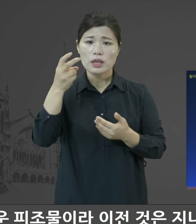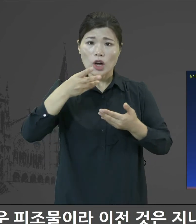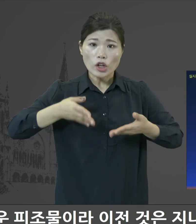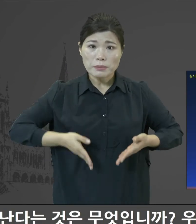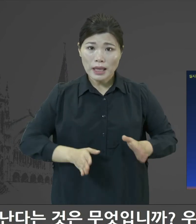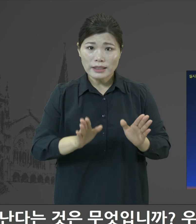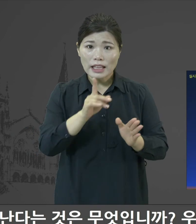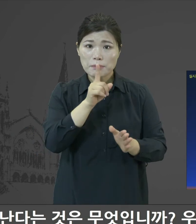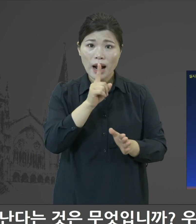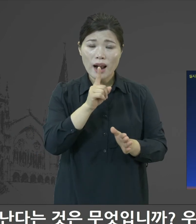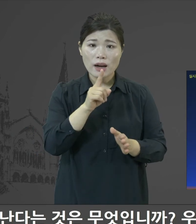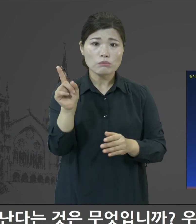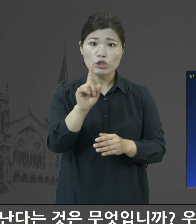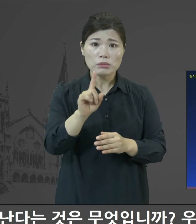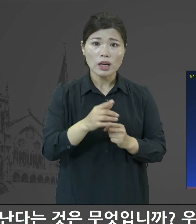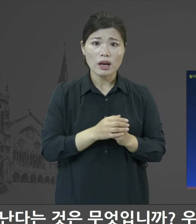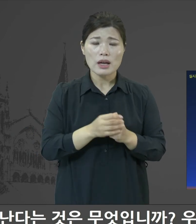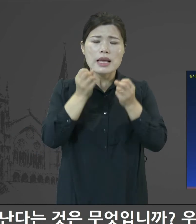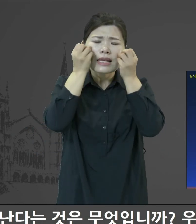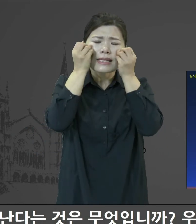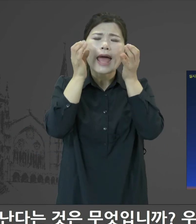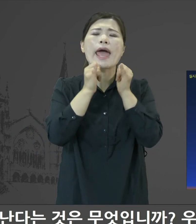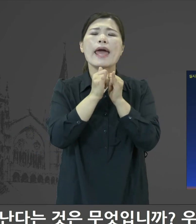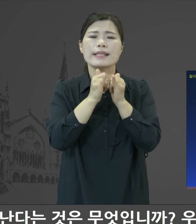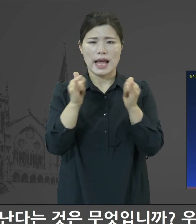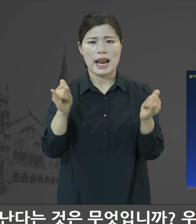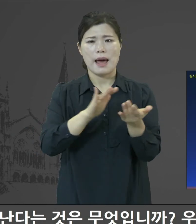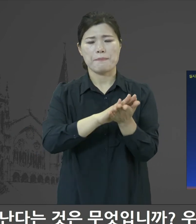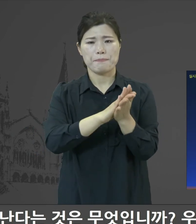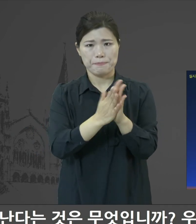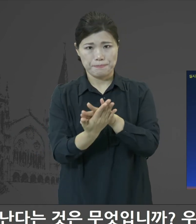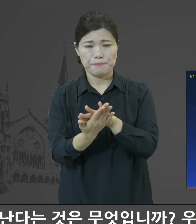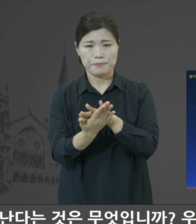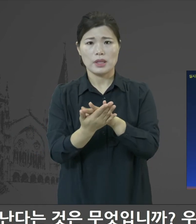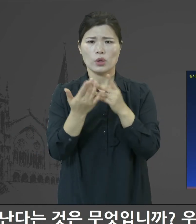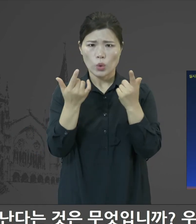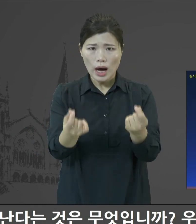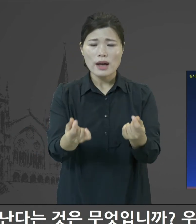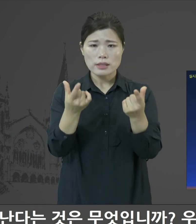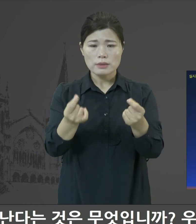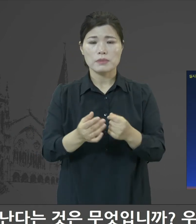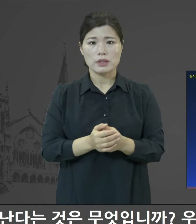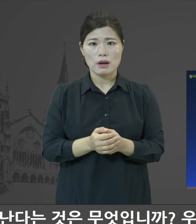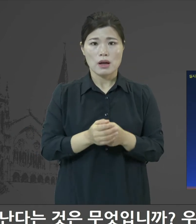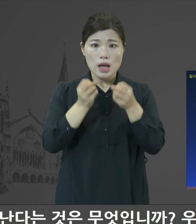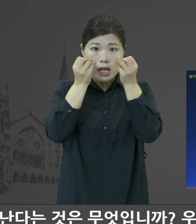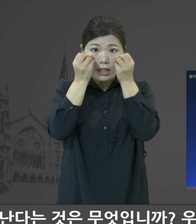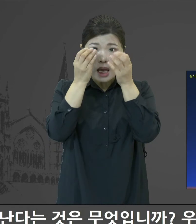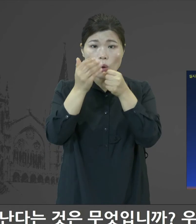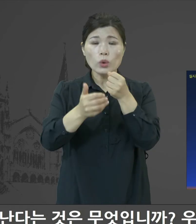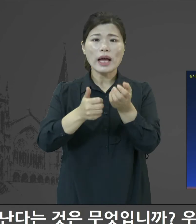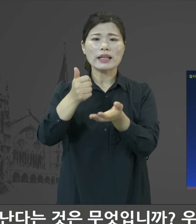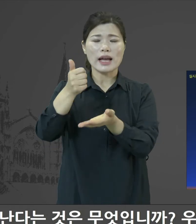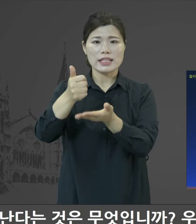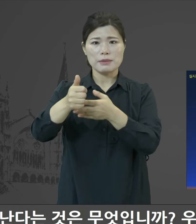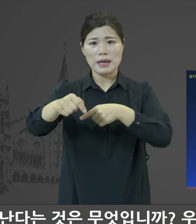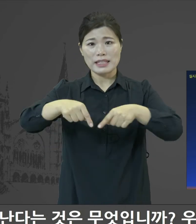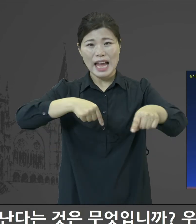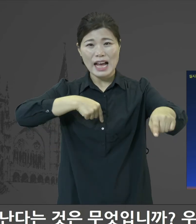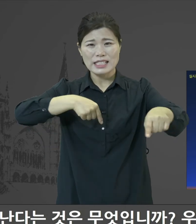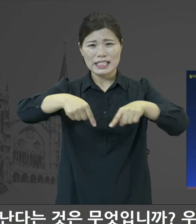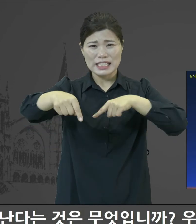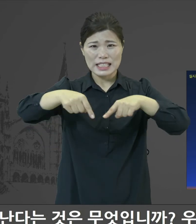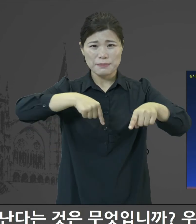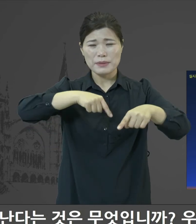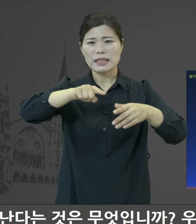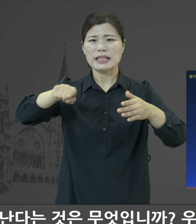것입니다. 새 사람이 되었다는 것은 새로운 하나님의 다스림의 원리 가운데